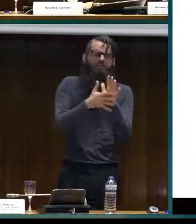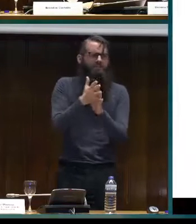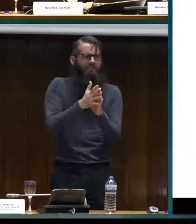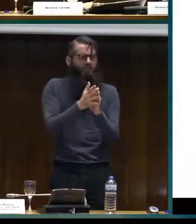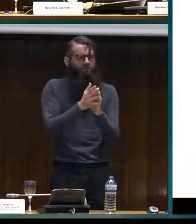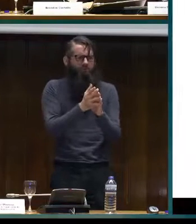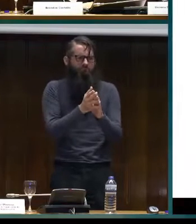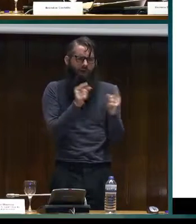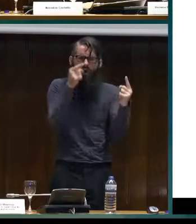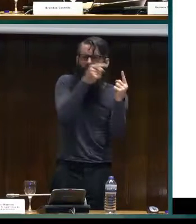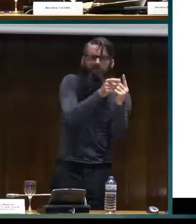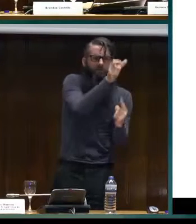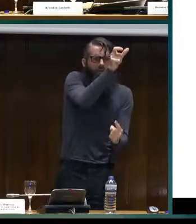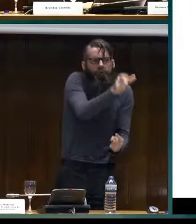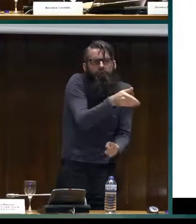referencia impersonal.